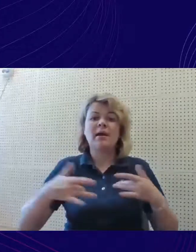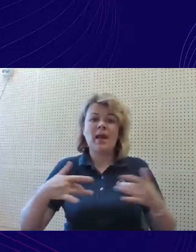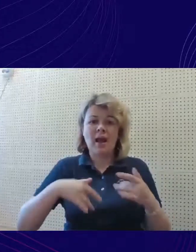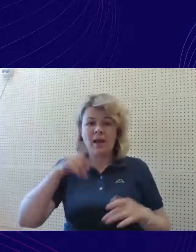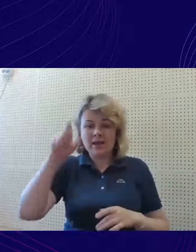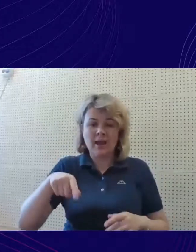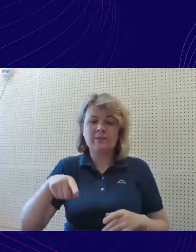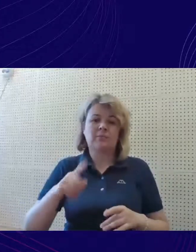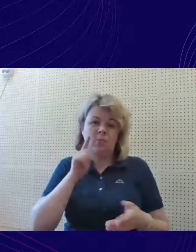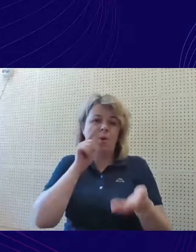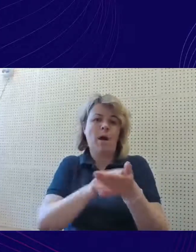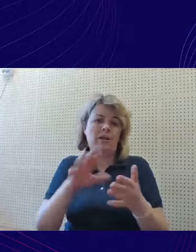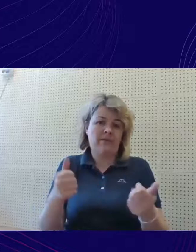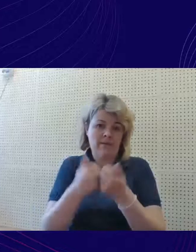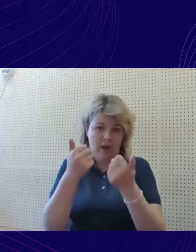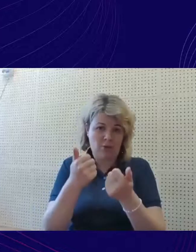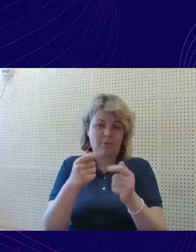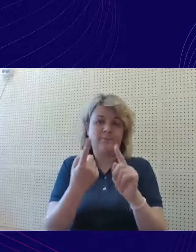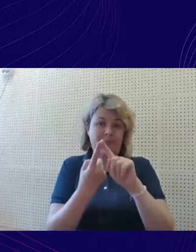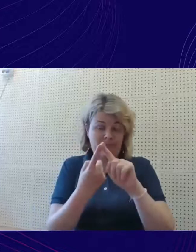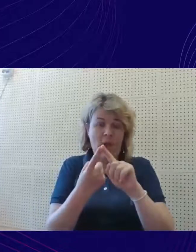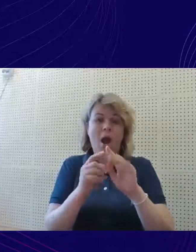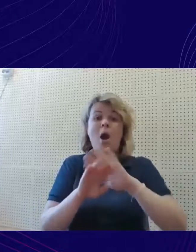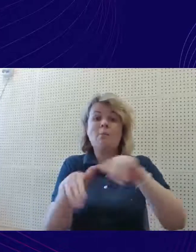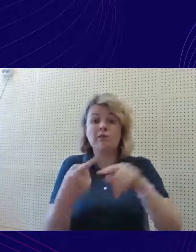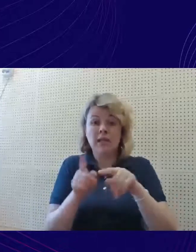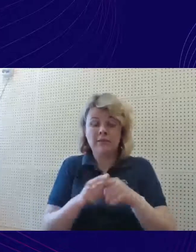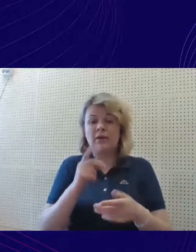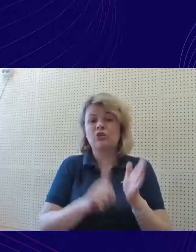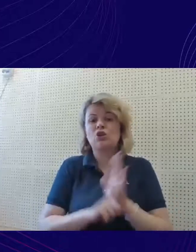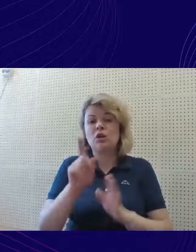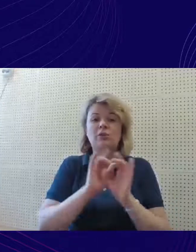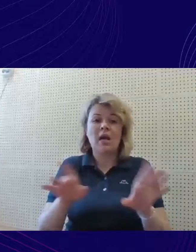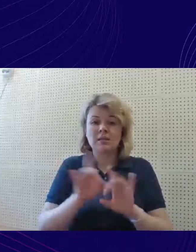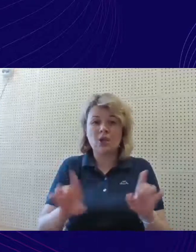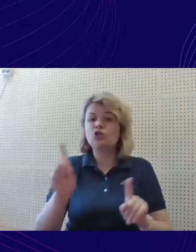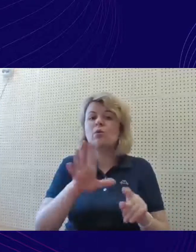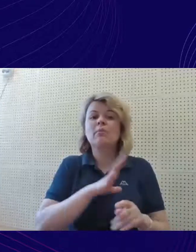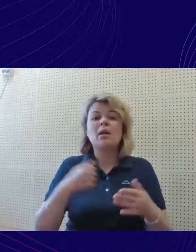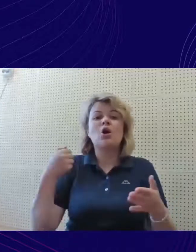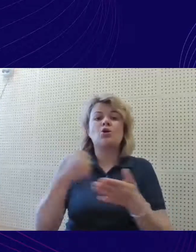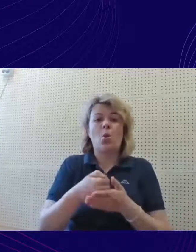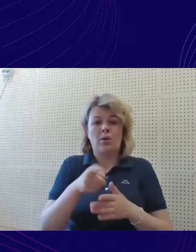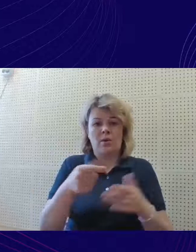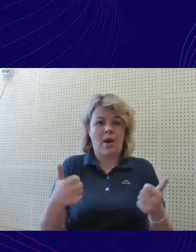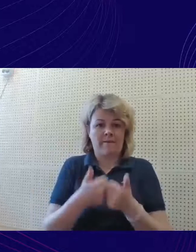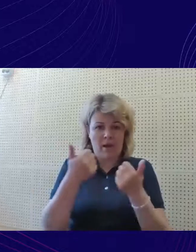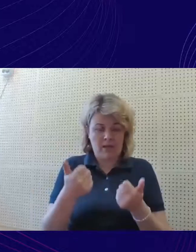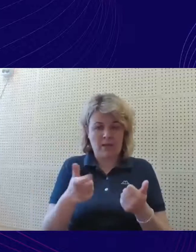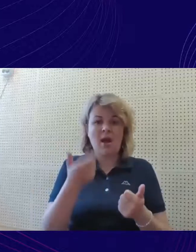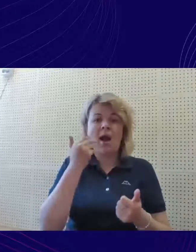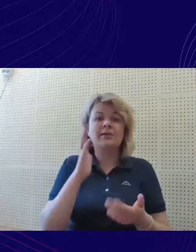рассказ, что было до аварии. Но когда уже есть информация о том, что авария случилась, то